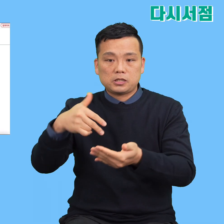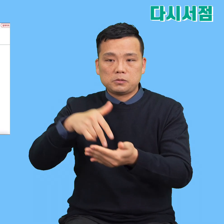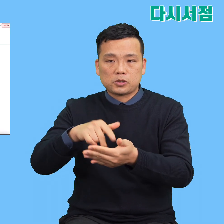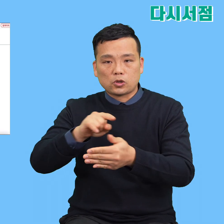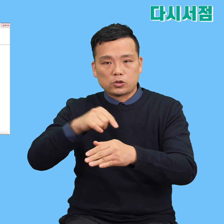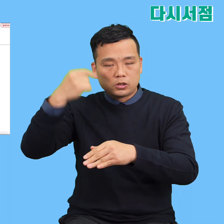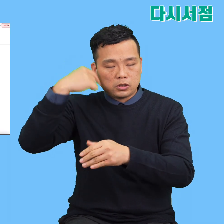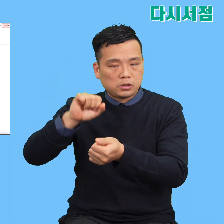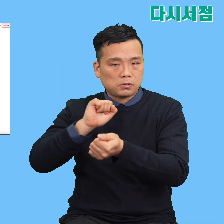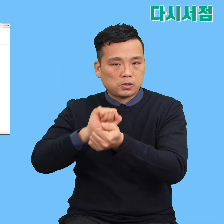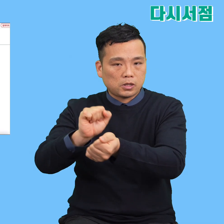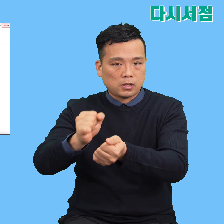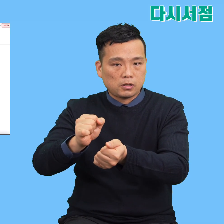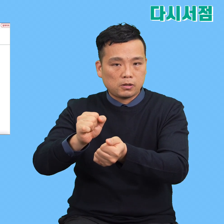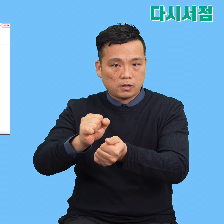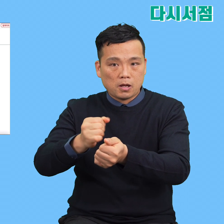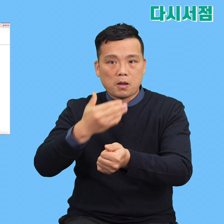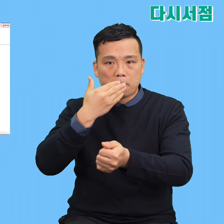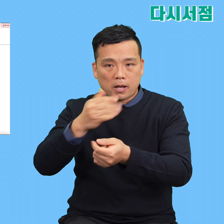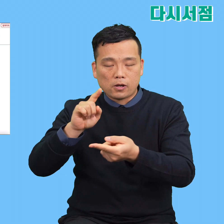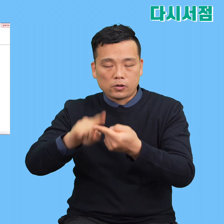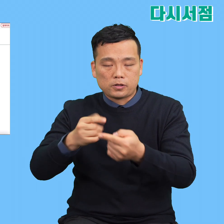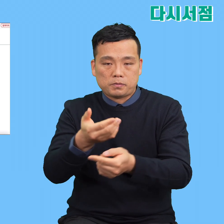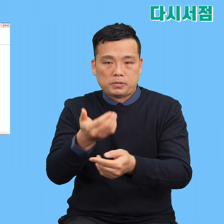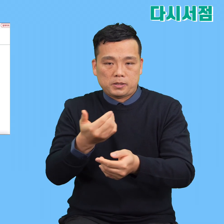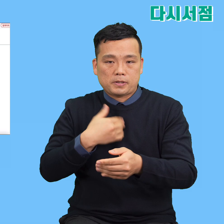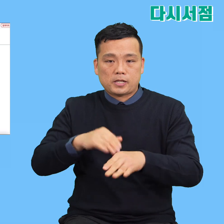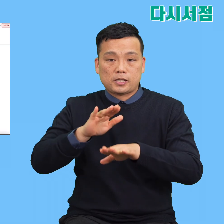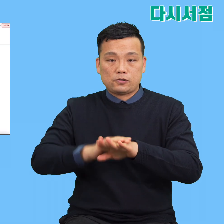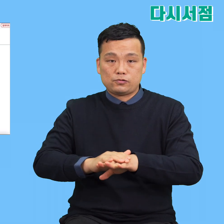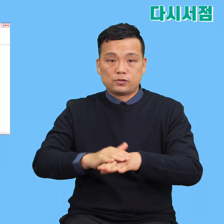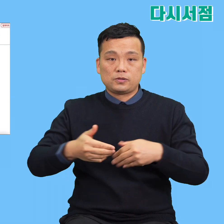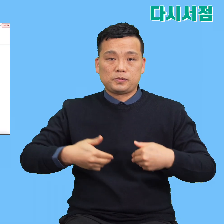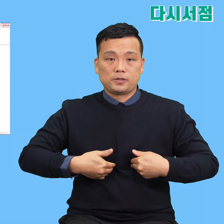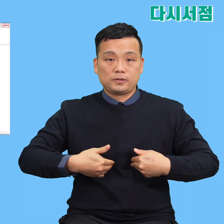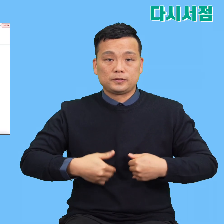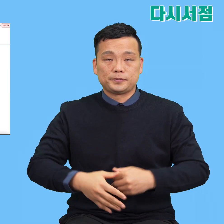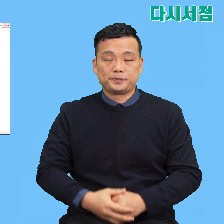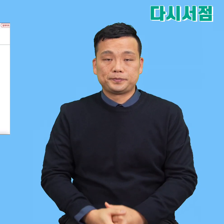영감을 줄 수 있는 책인지 미리 알고 있는 것도 중요하겠죠?